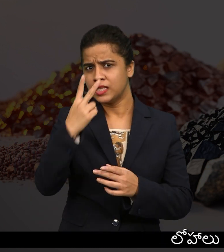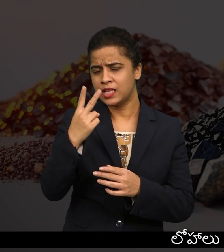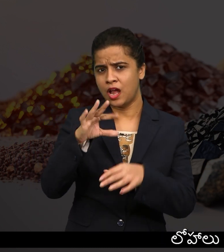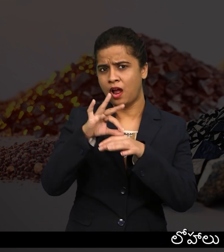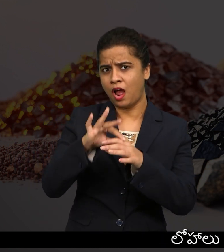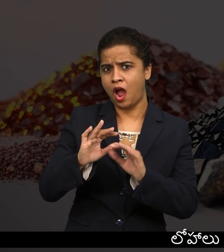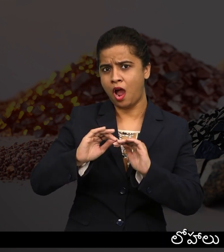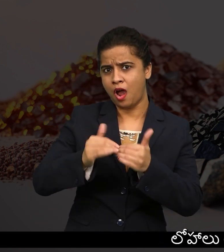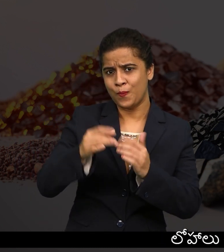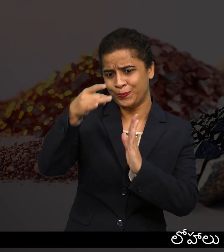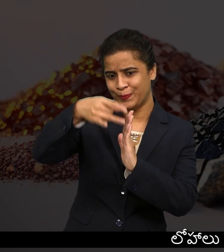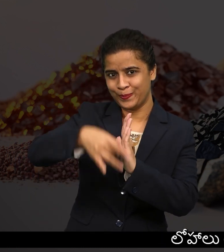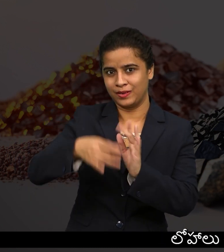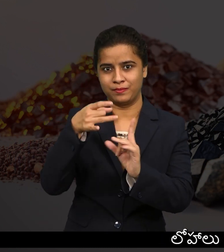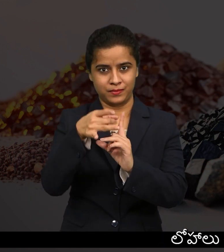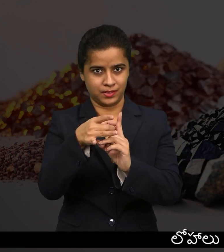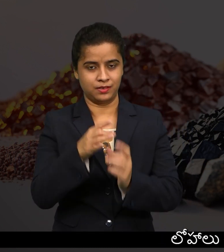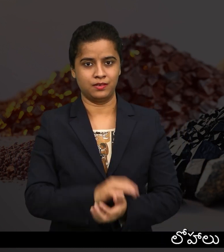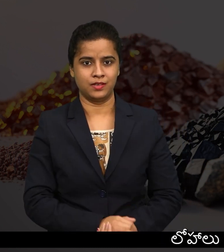లోహాల యొక్క భౌతిక లక్షణాలు,